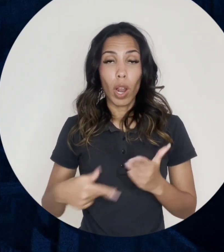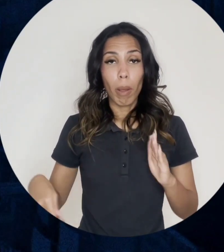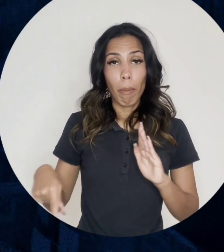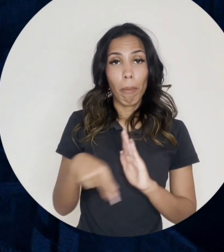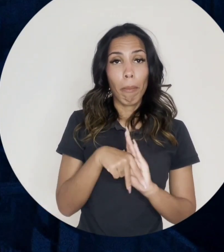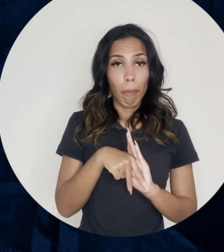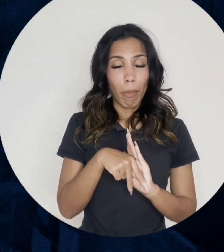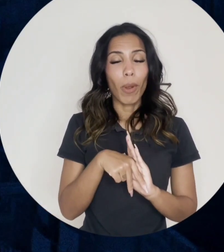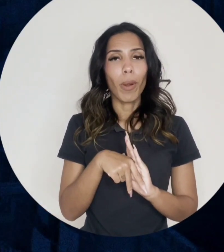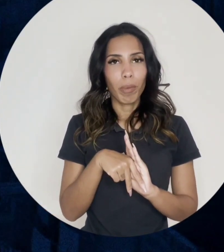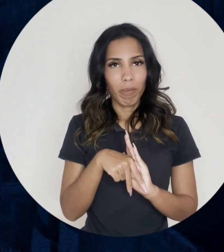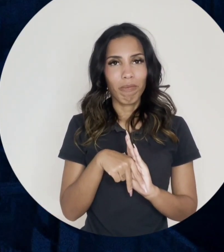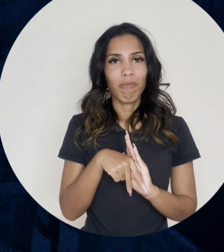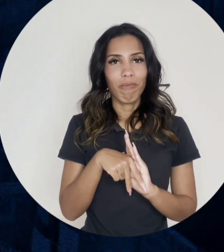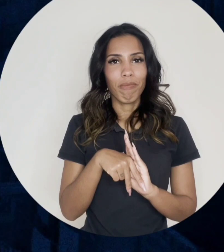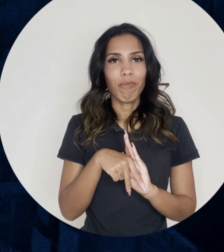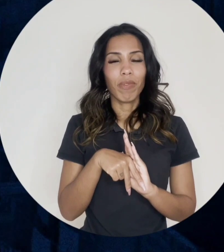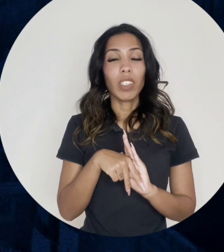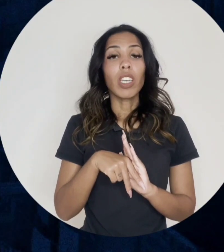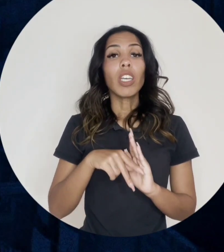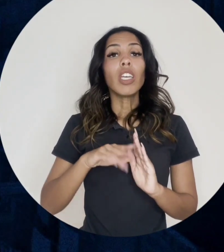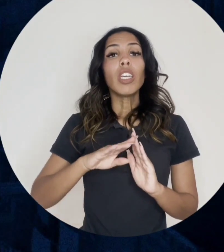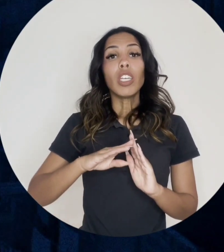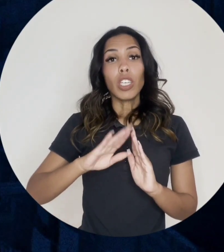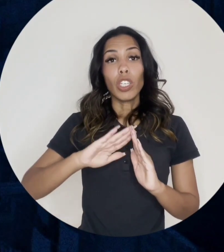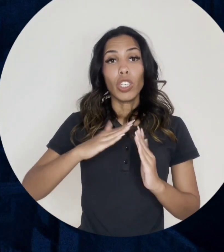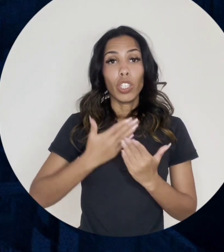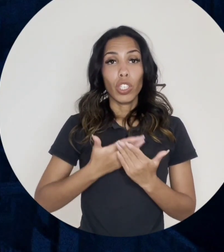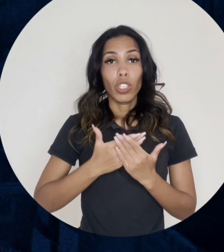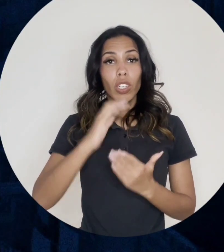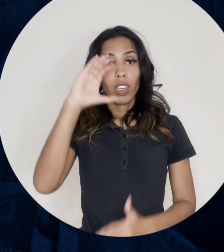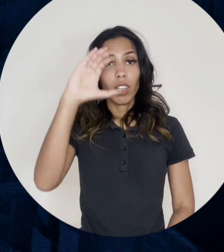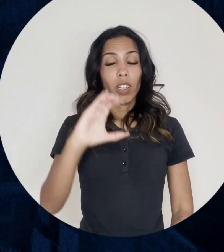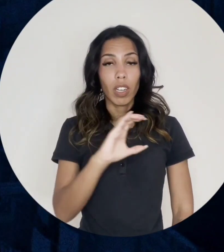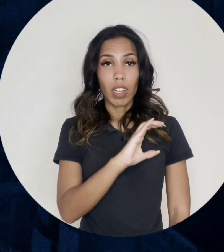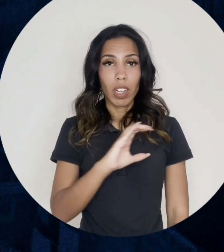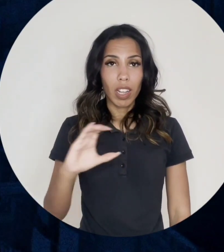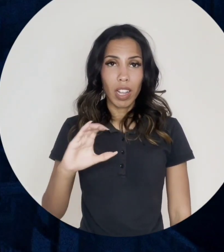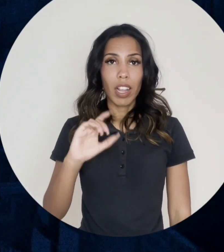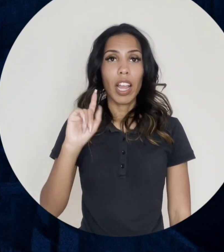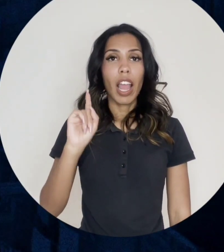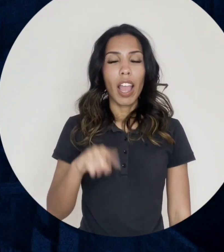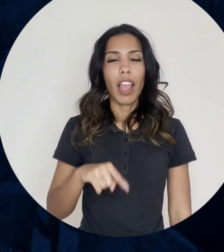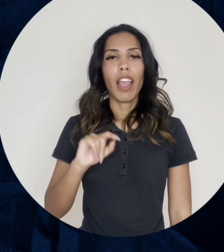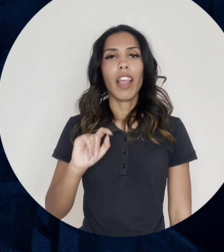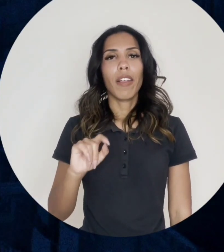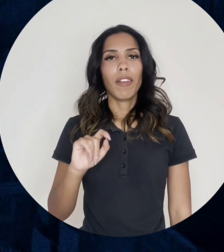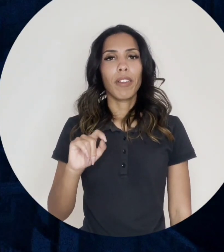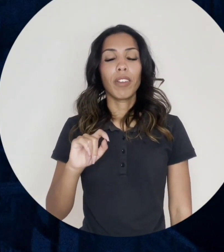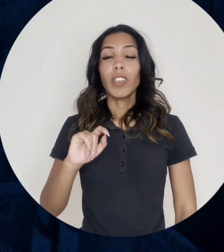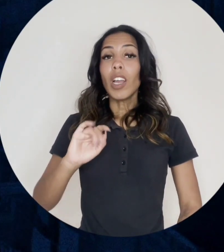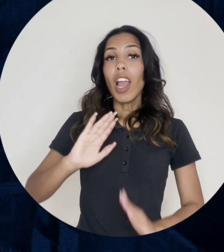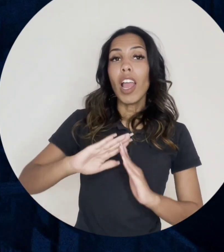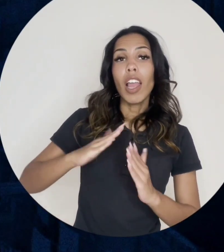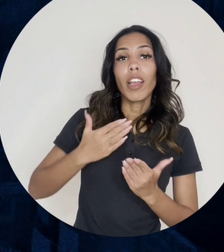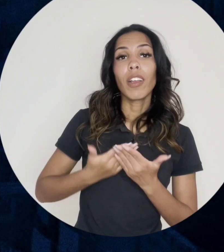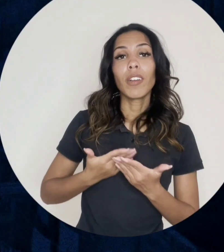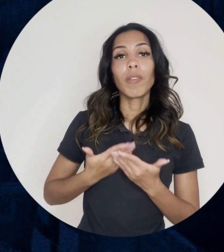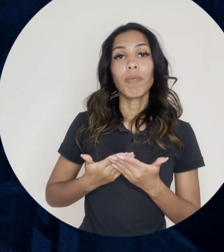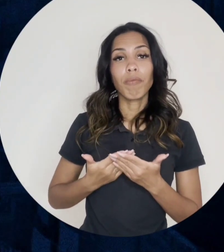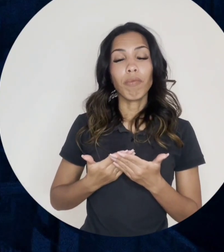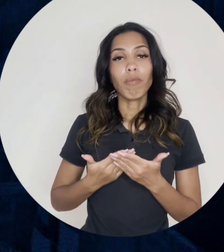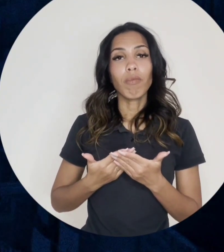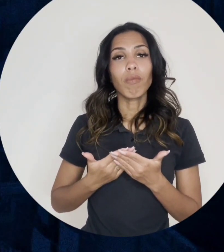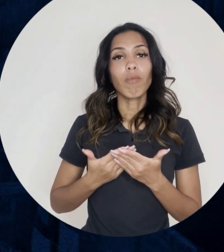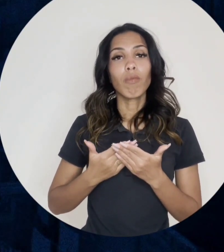que era católica, onde que é essa assembleia ali, né? Ali era uma escola